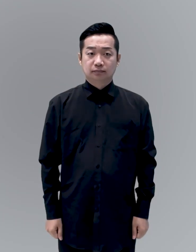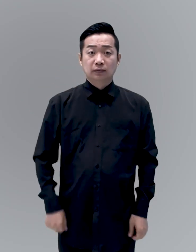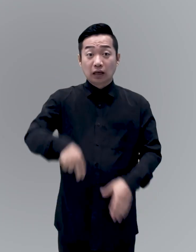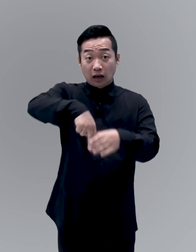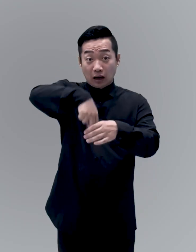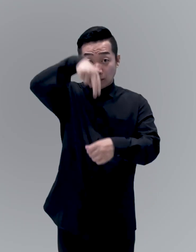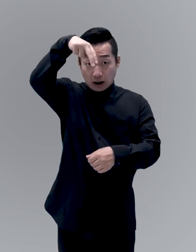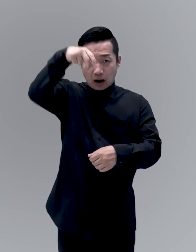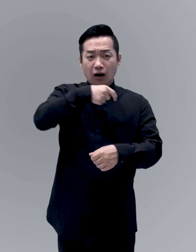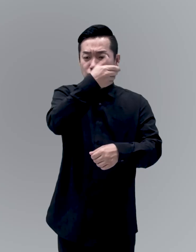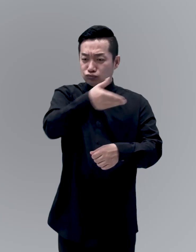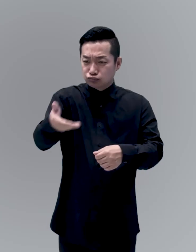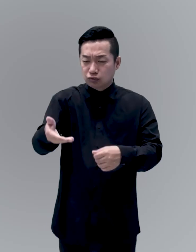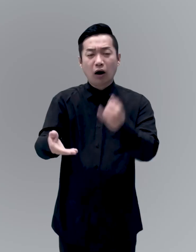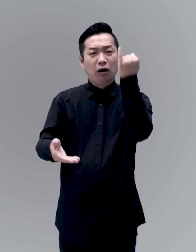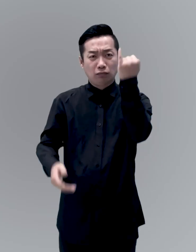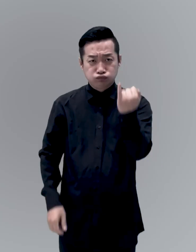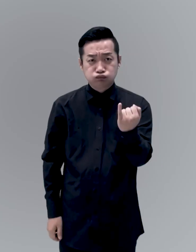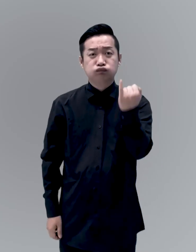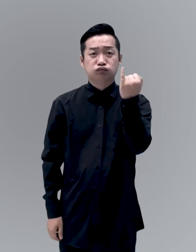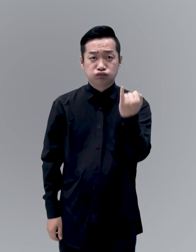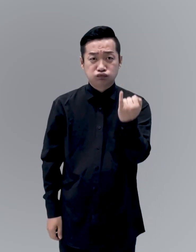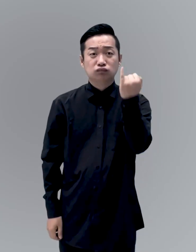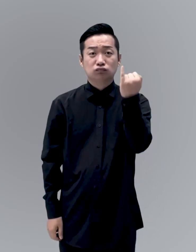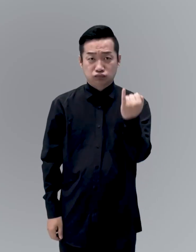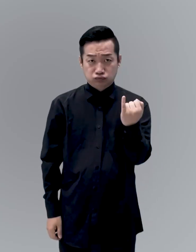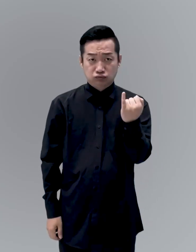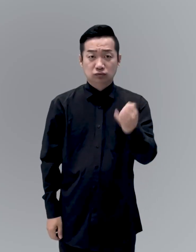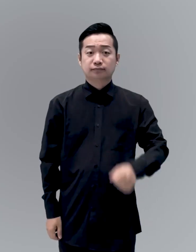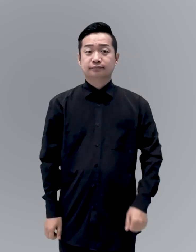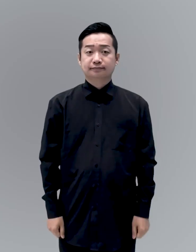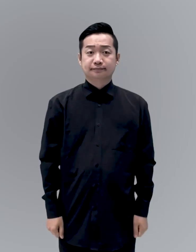알몸인 채로 강에 빠진 여자.